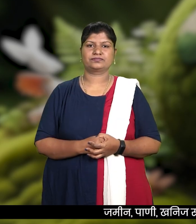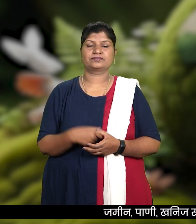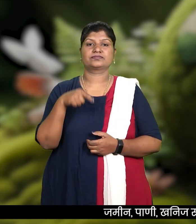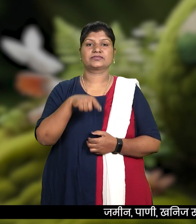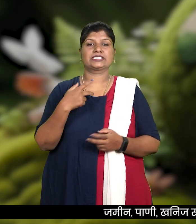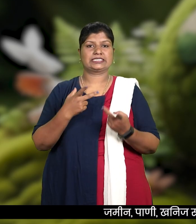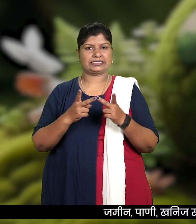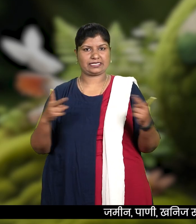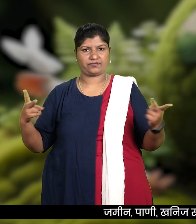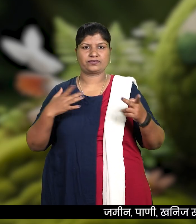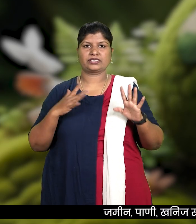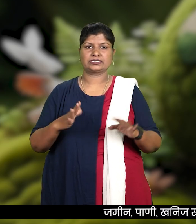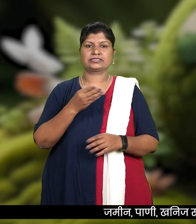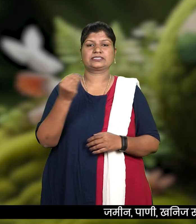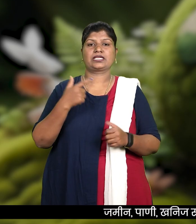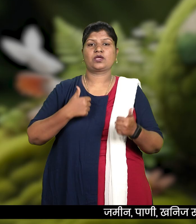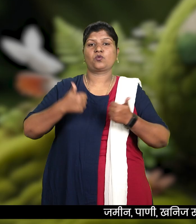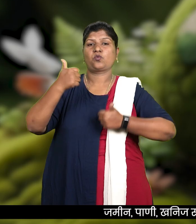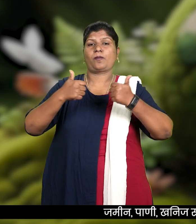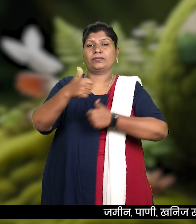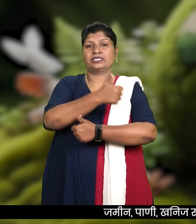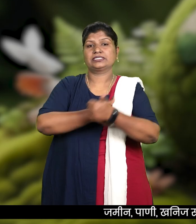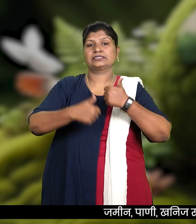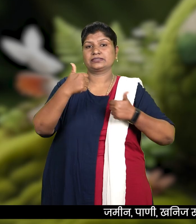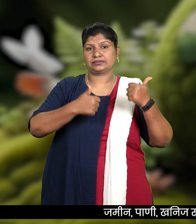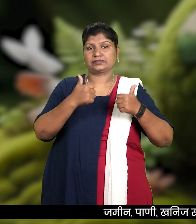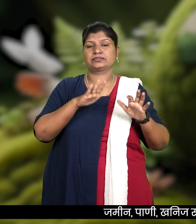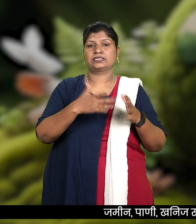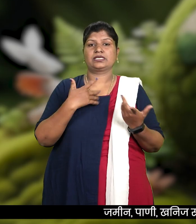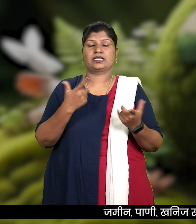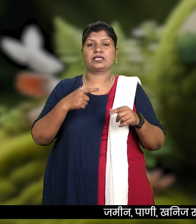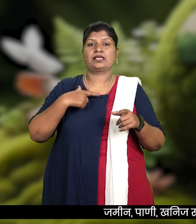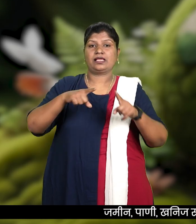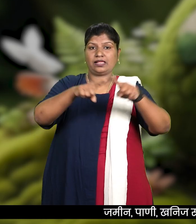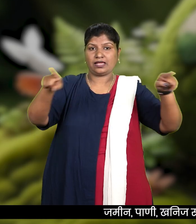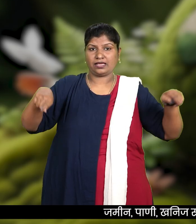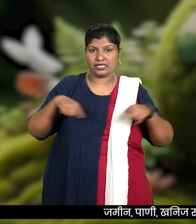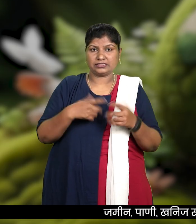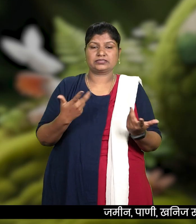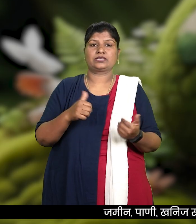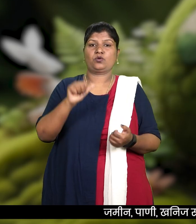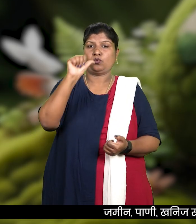जमीन, पाणी, खनिज संसाधने किंवा काही आर्थिक आणि राजकीय कारणावरून मतभेद